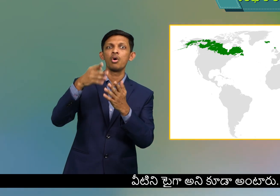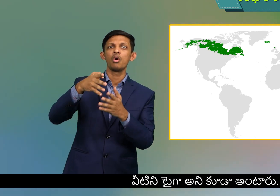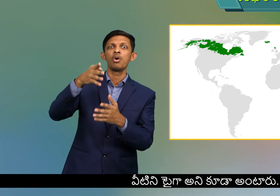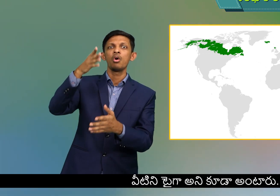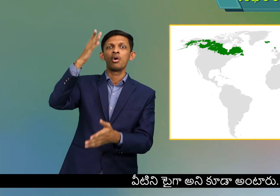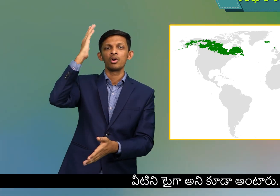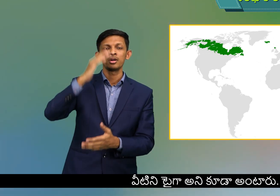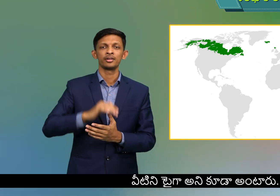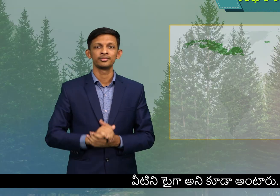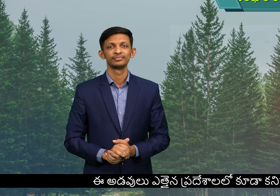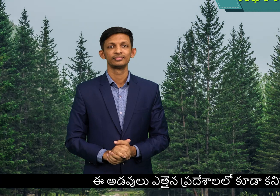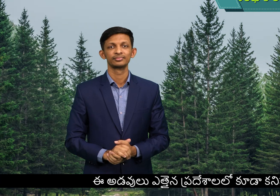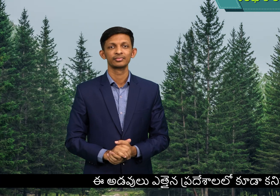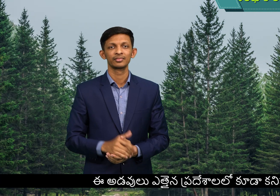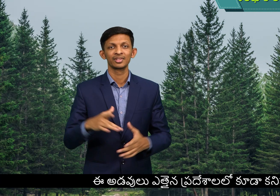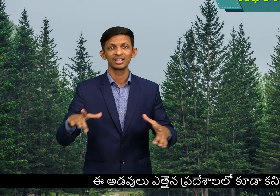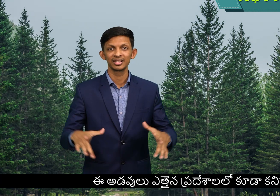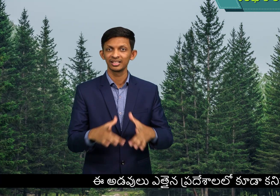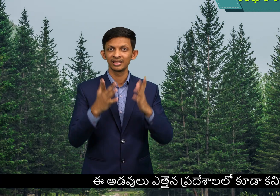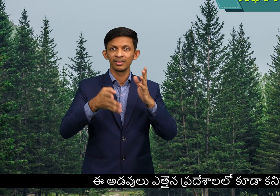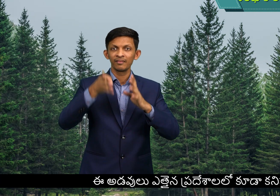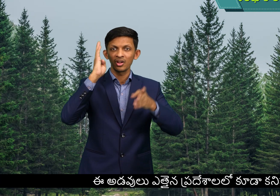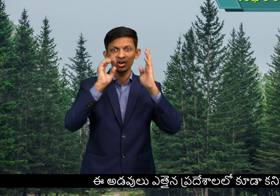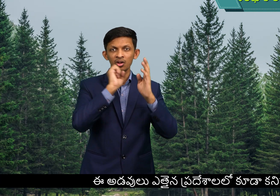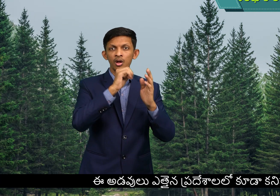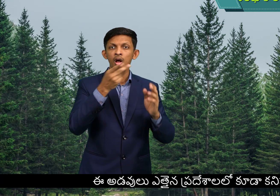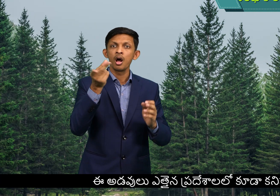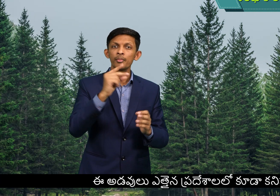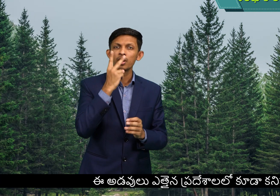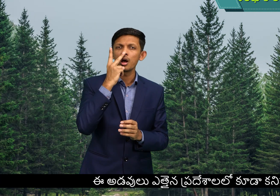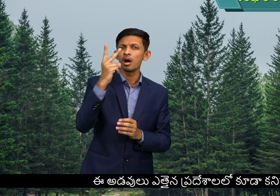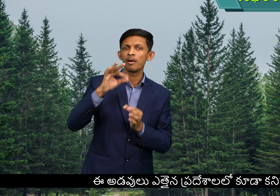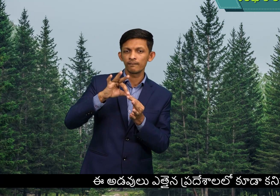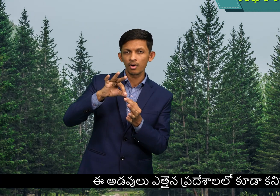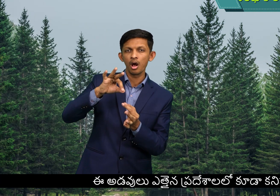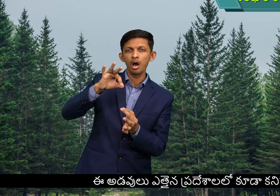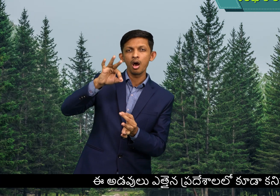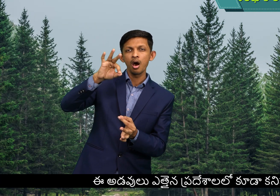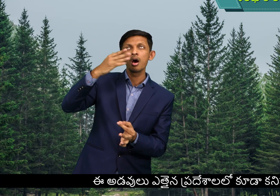అంటారు. ఈ అడవులు ఎత్తైన ప్రదేశాలలో కూడా కనిపిస్తాయి.